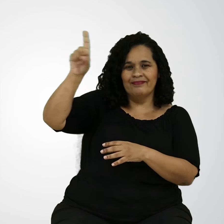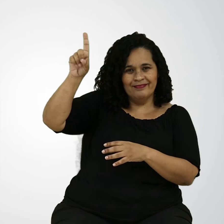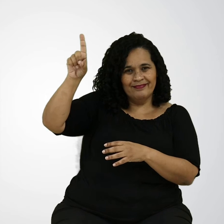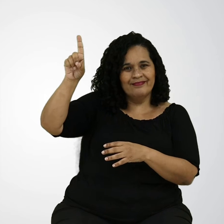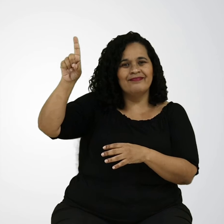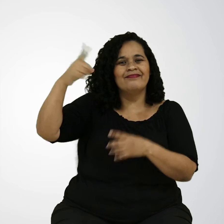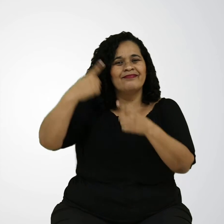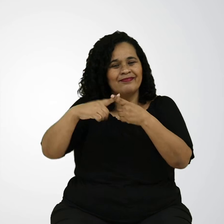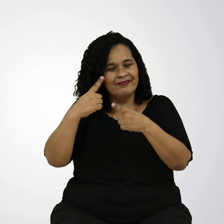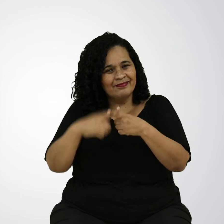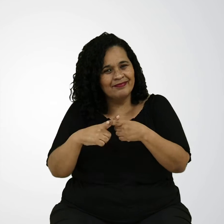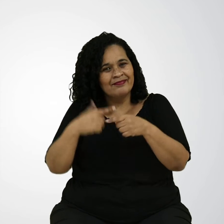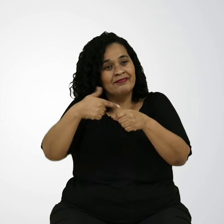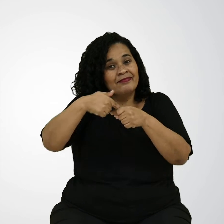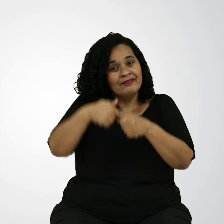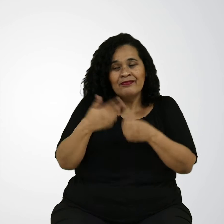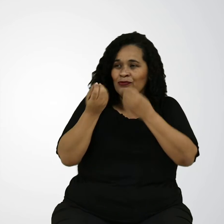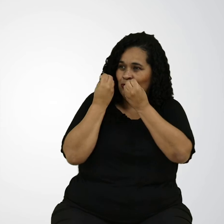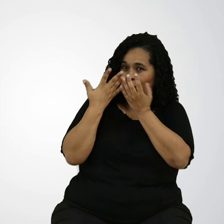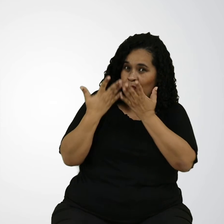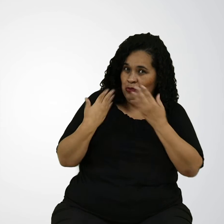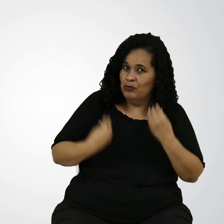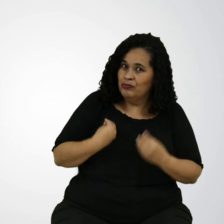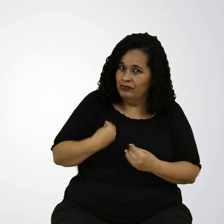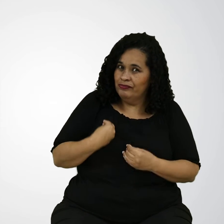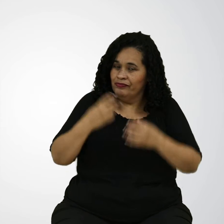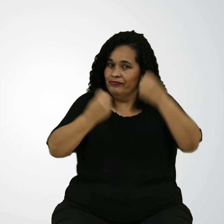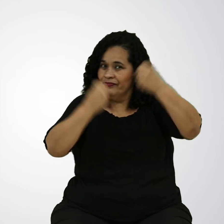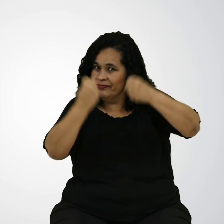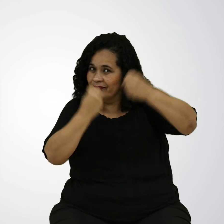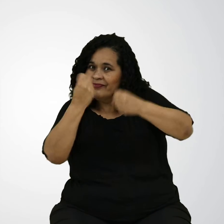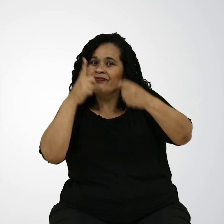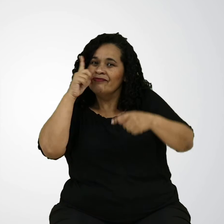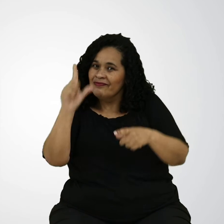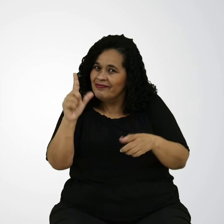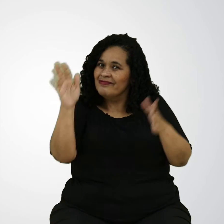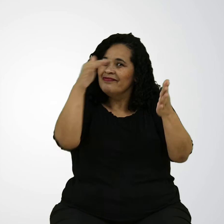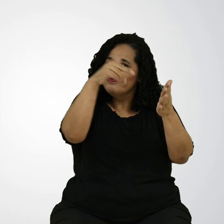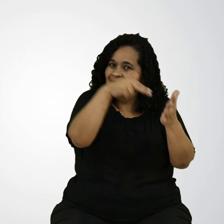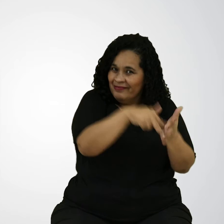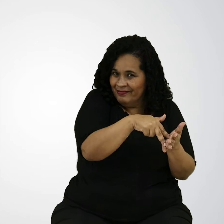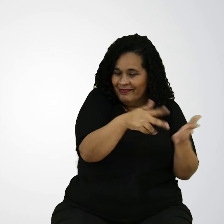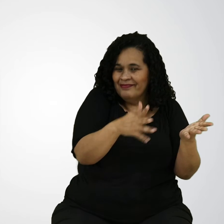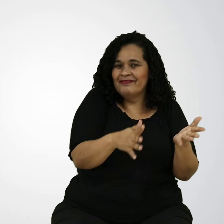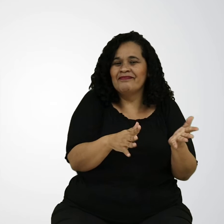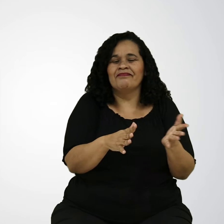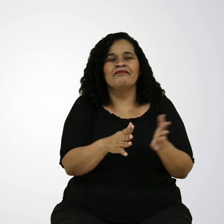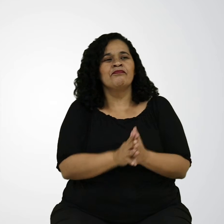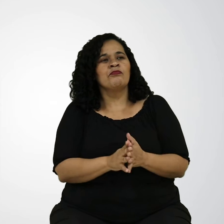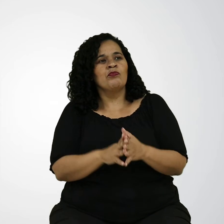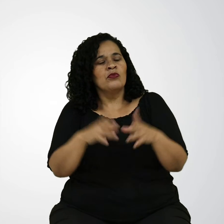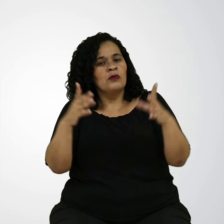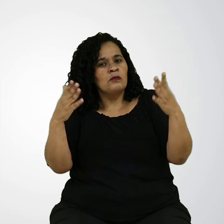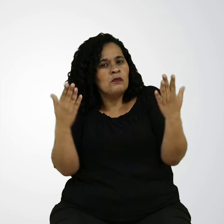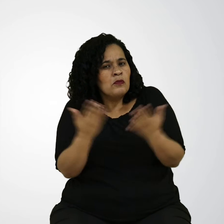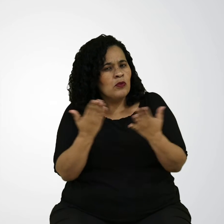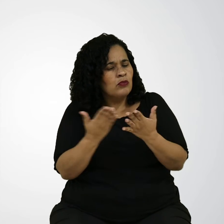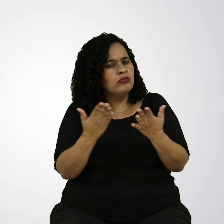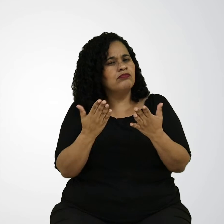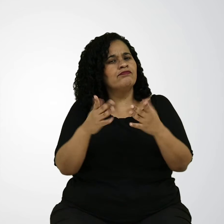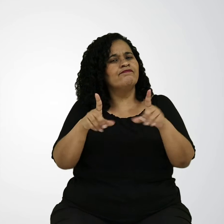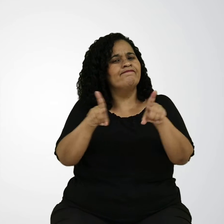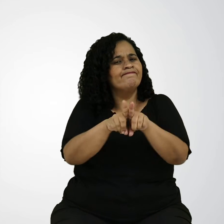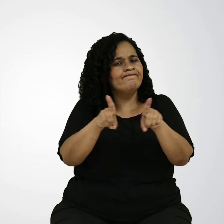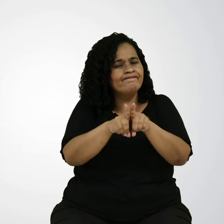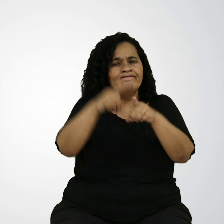acabou, né? Porque as grandes coisas a gente tem a tendência de não esquecer. As pequenas coisas, que são esses